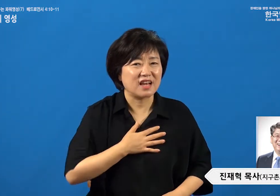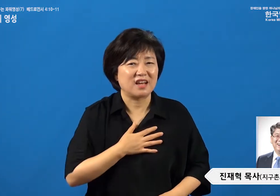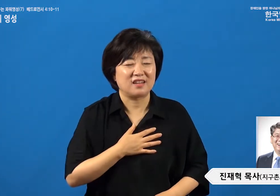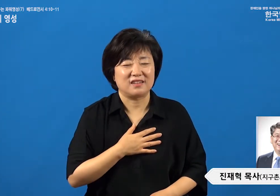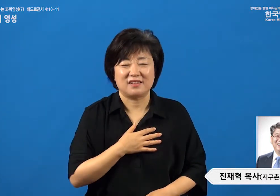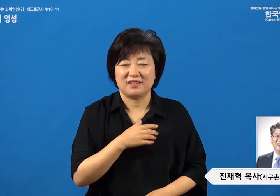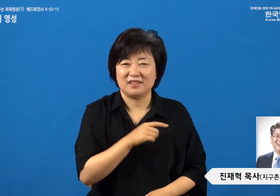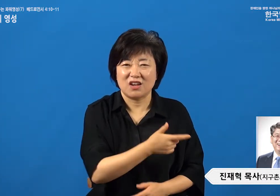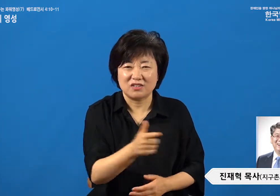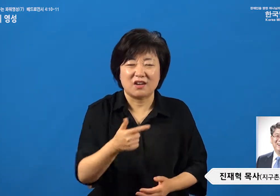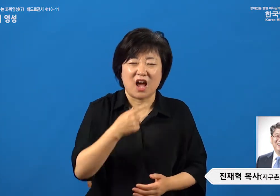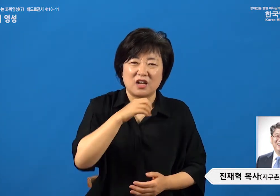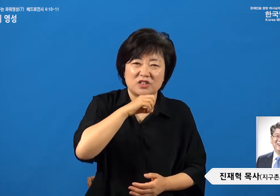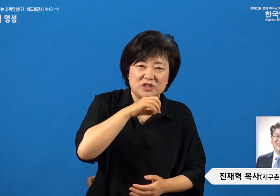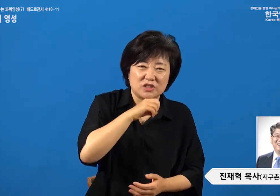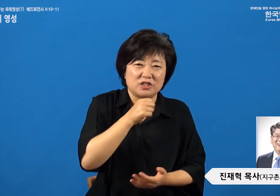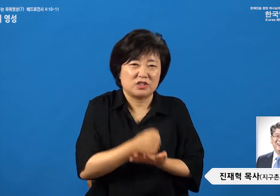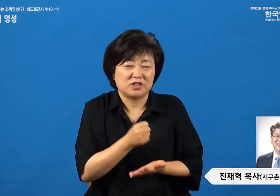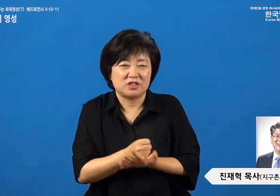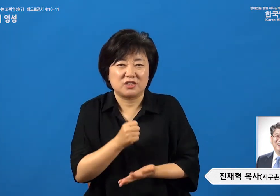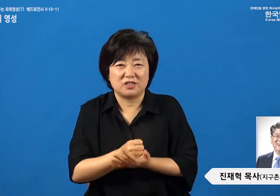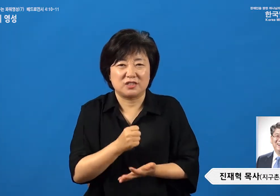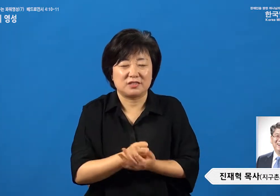챙기면서 이런저런 얘기,